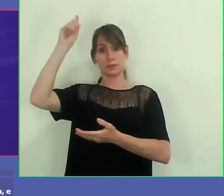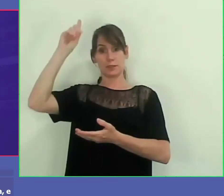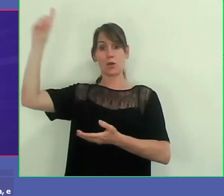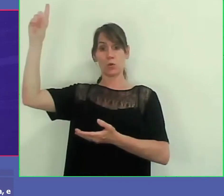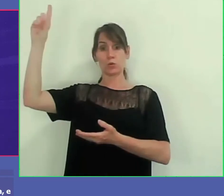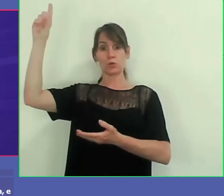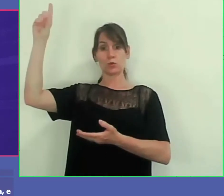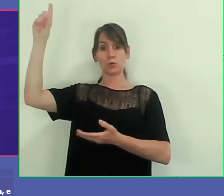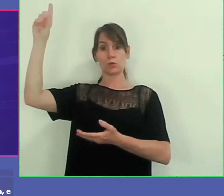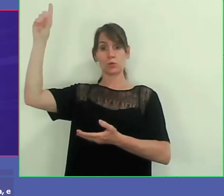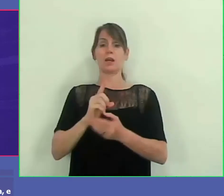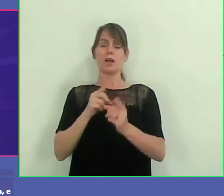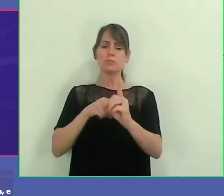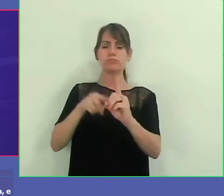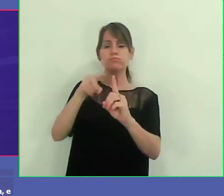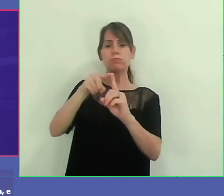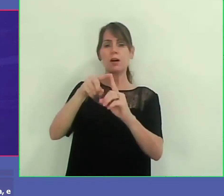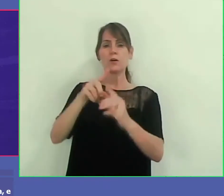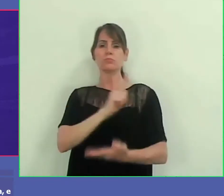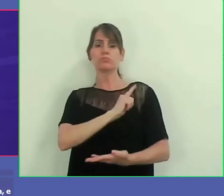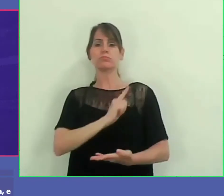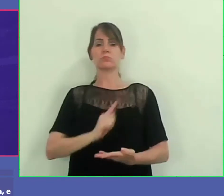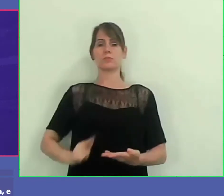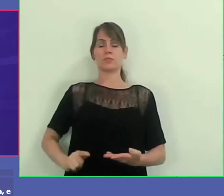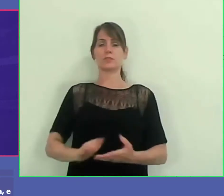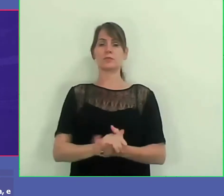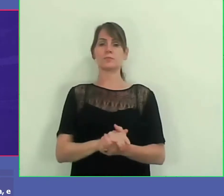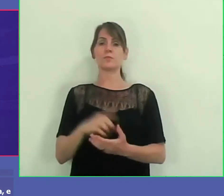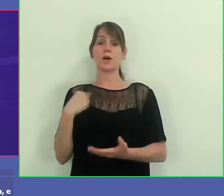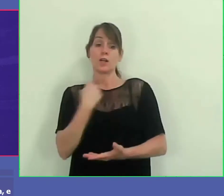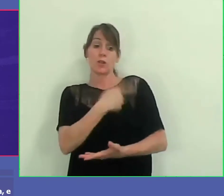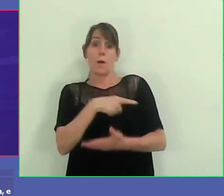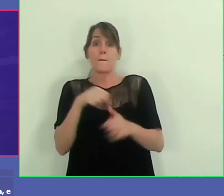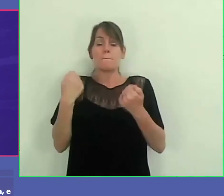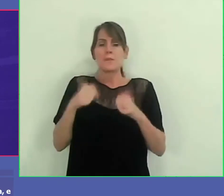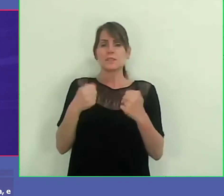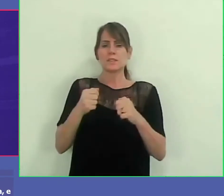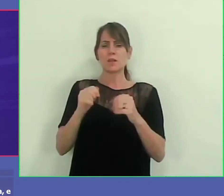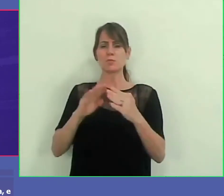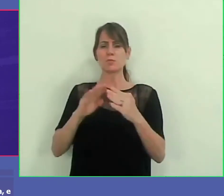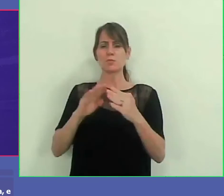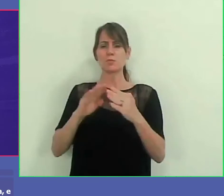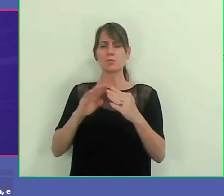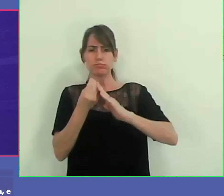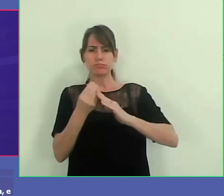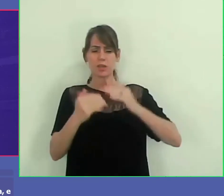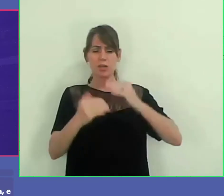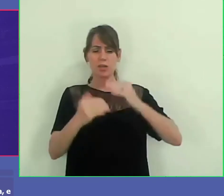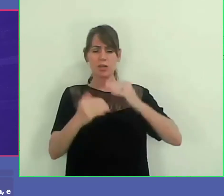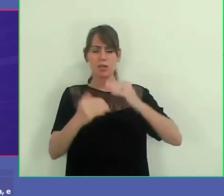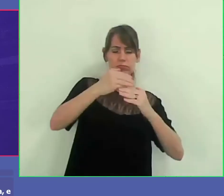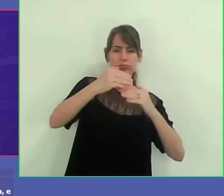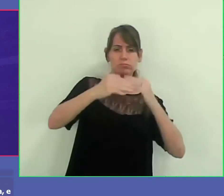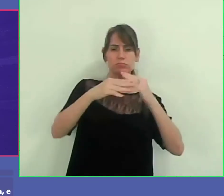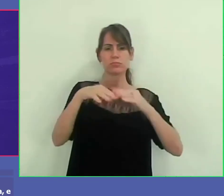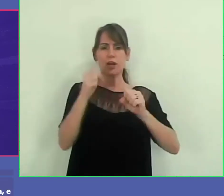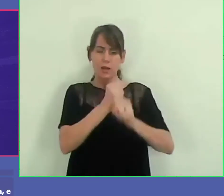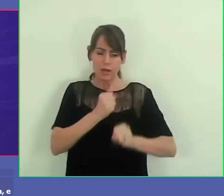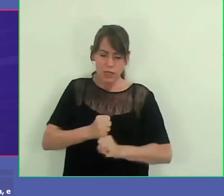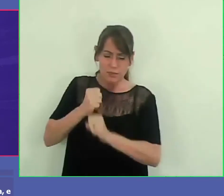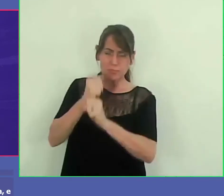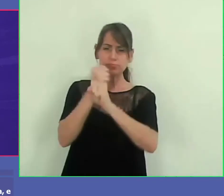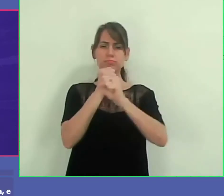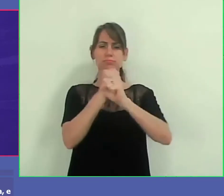irmãos, nós precisamos edificar a igreja. Não podemos falhar. Vamos